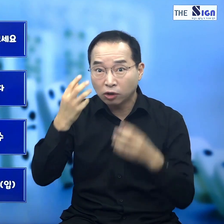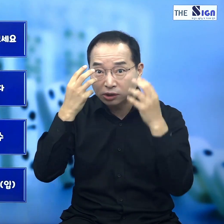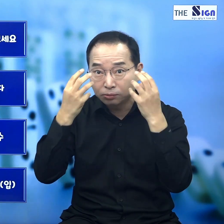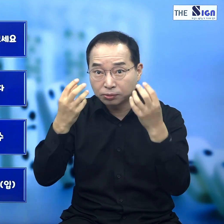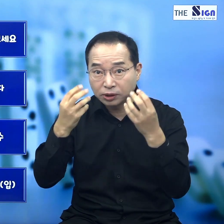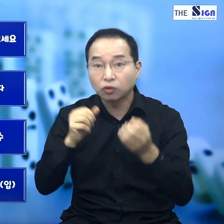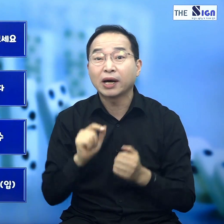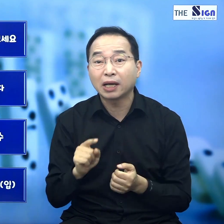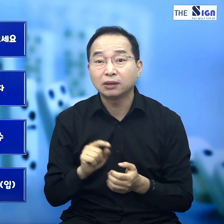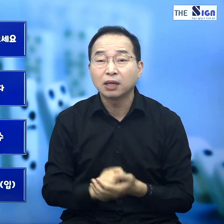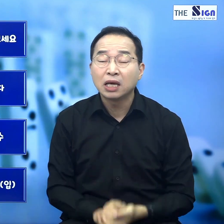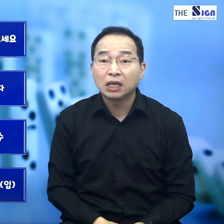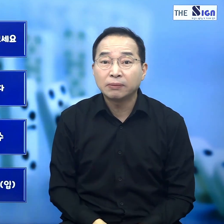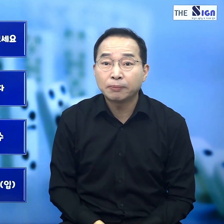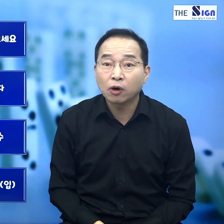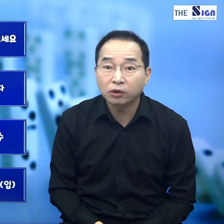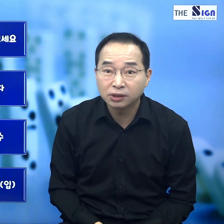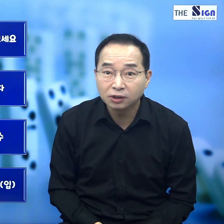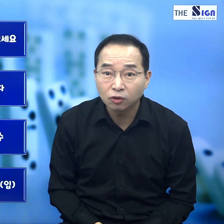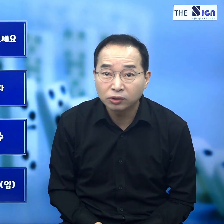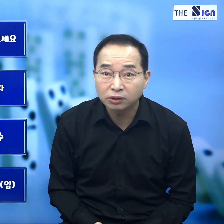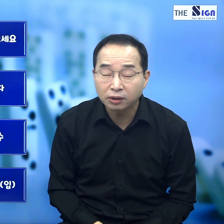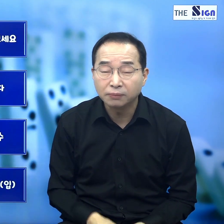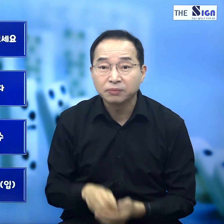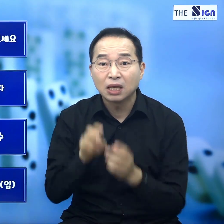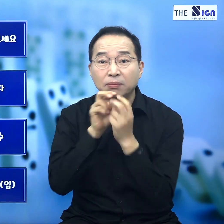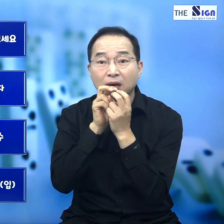커지는 부분이 있고, 하나는 입이 벌어지는 경우가 있어요. 입이